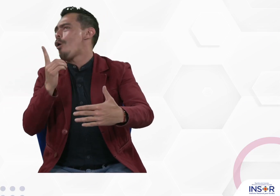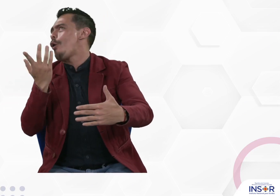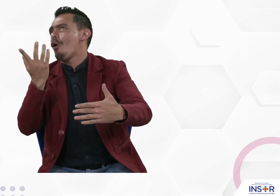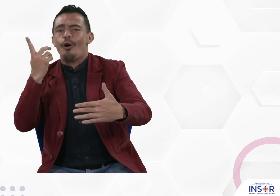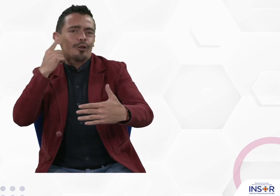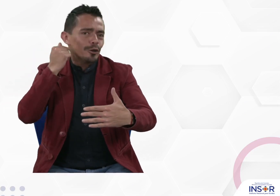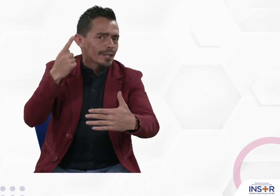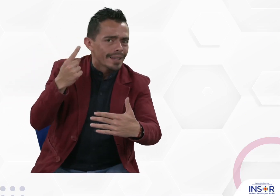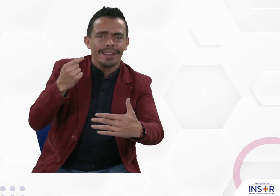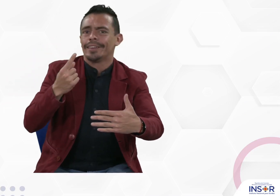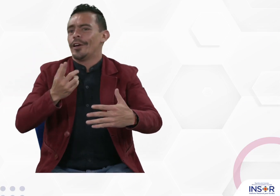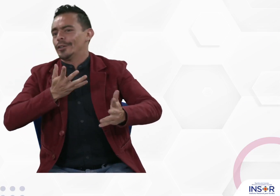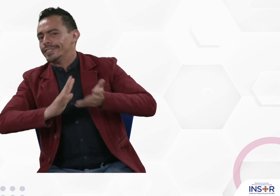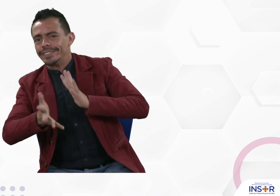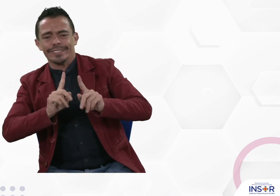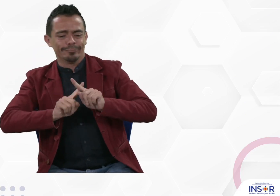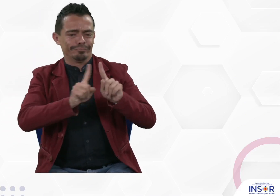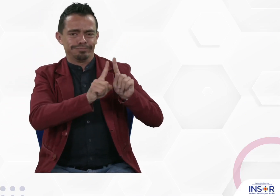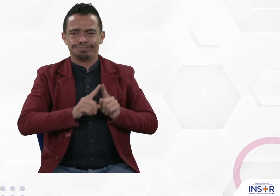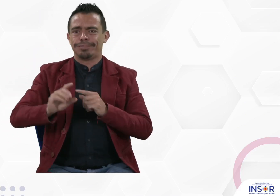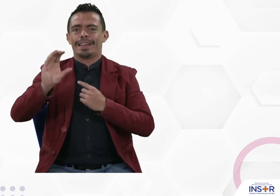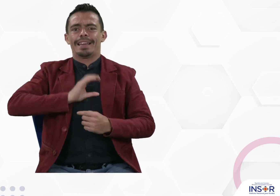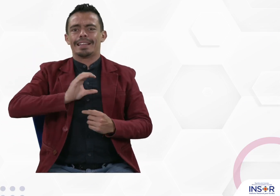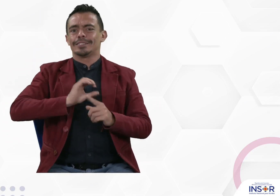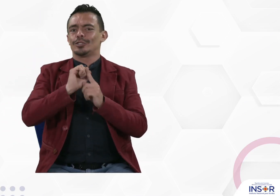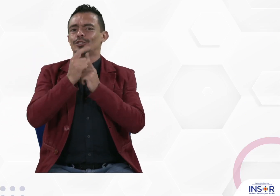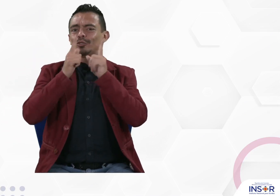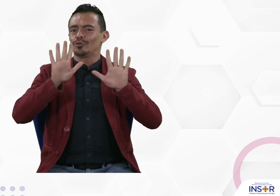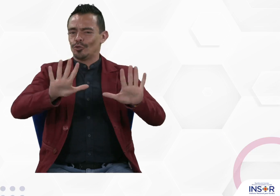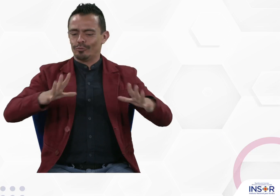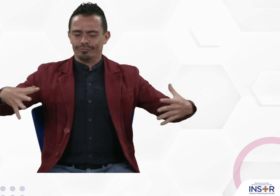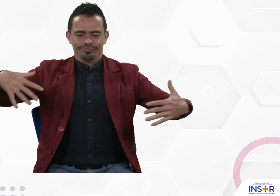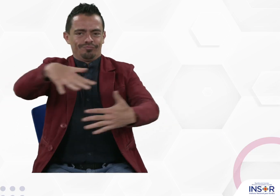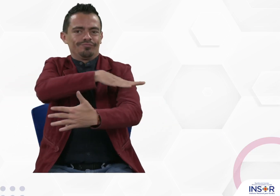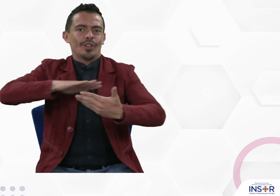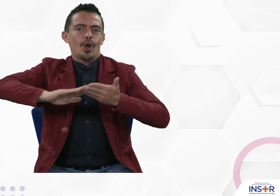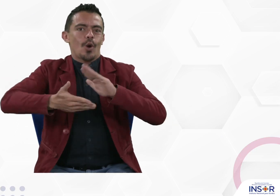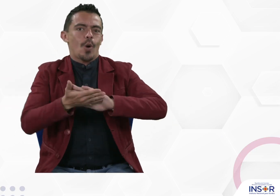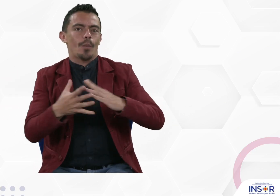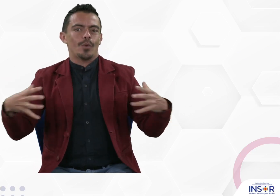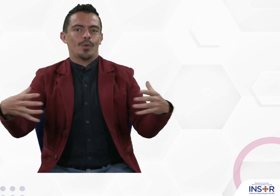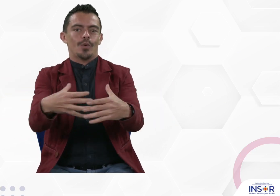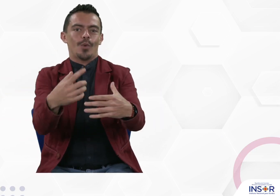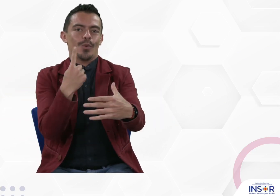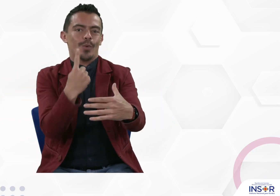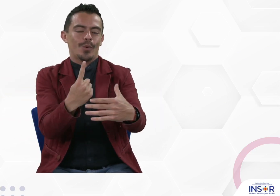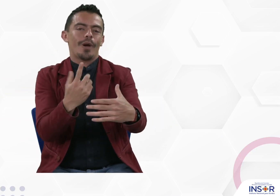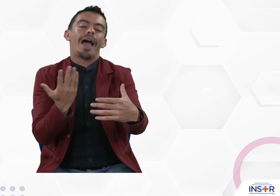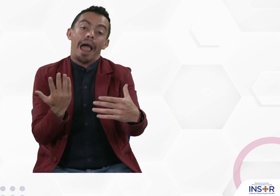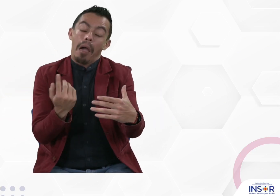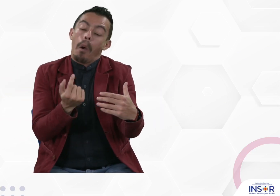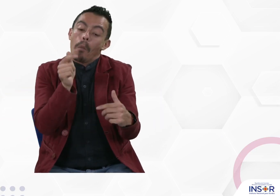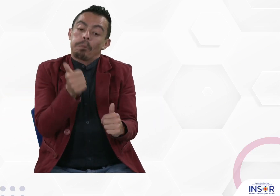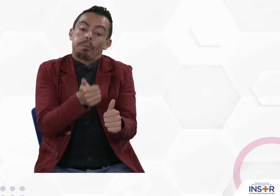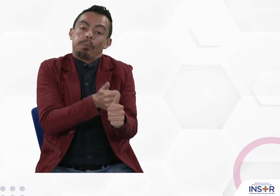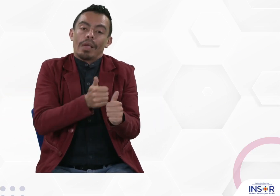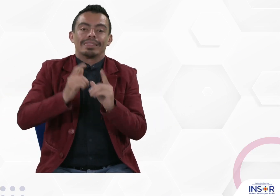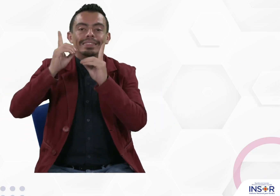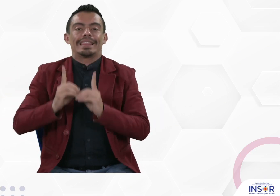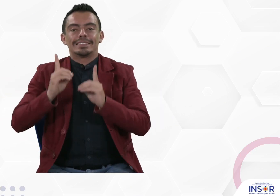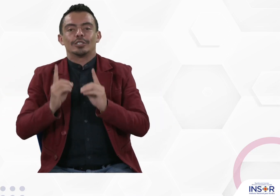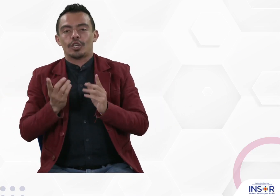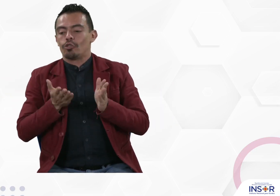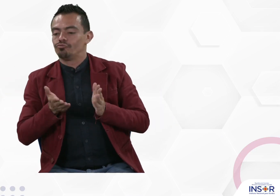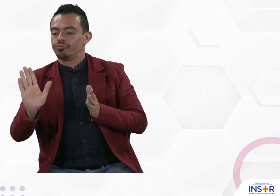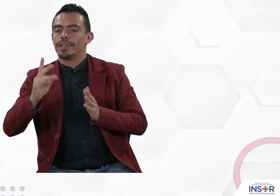posturas, desde los dos conceptos nos hablan que las personas con las diferentes características comunicativas pertenecen a la comunidad sorda y